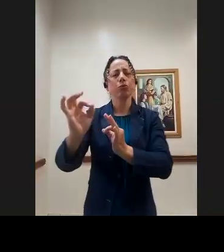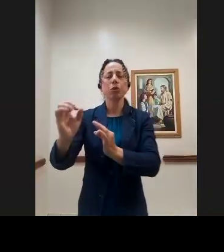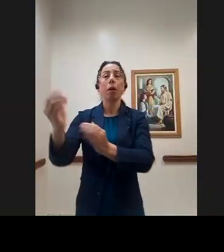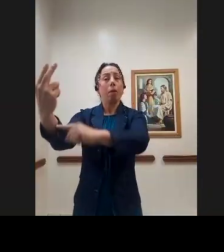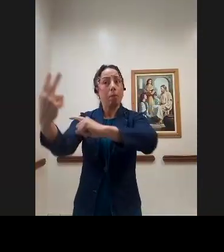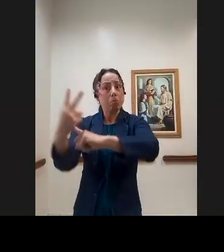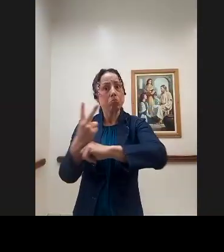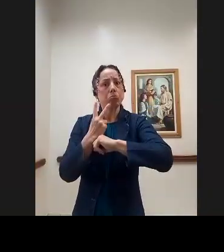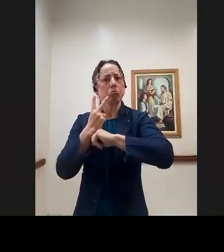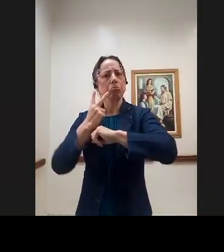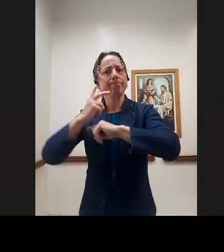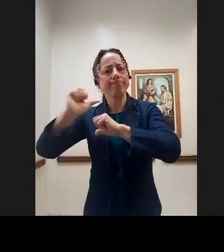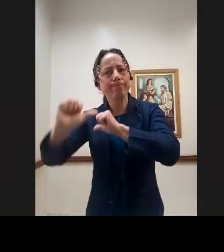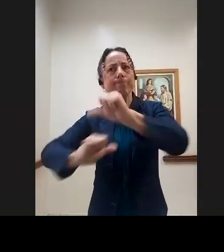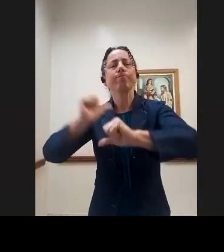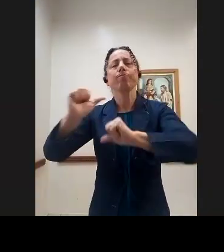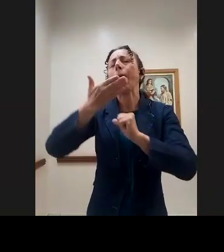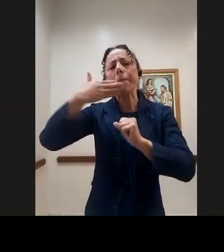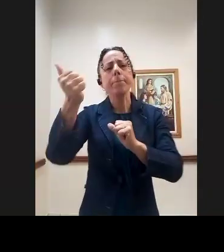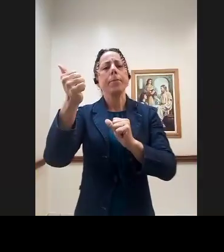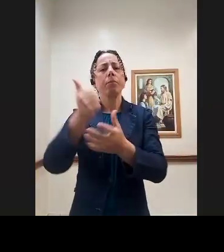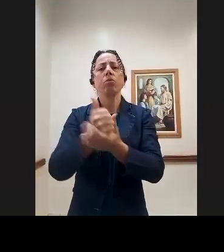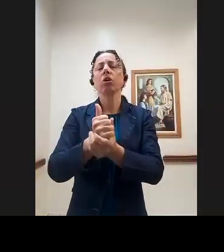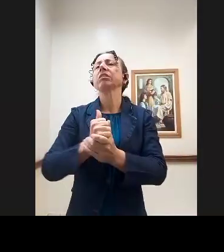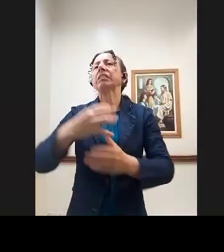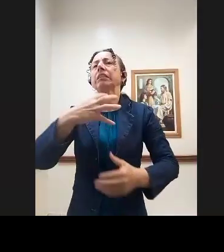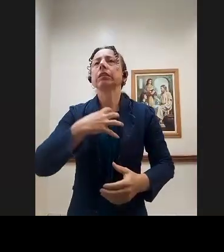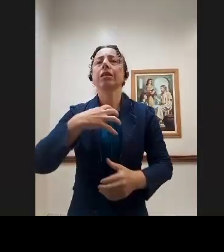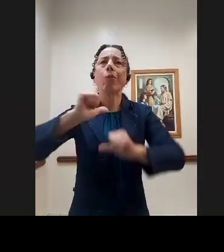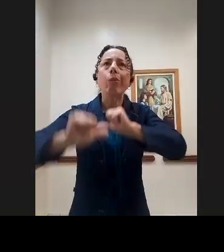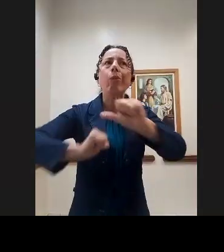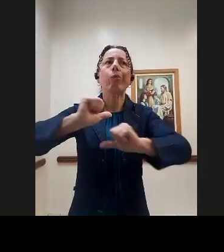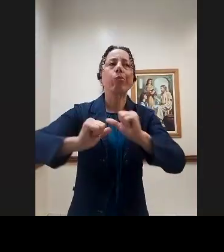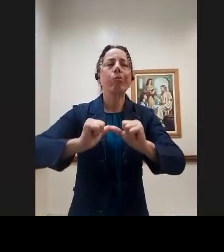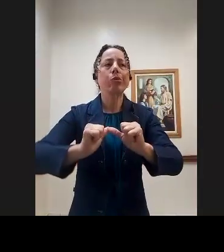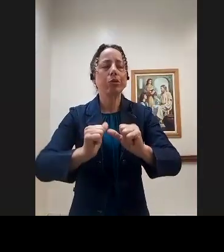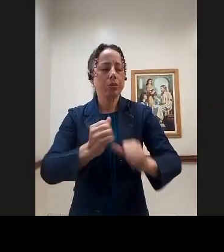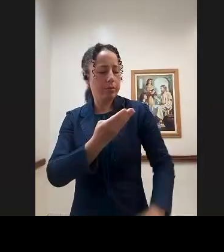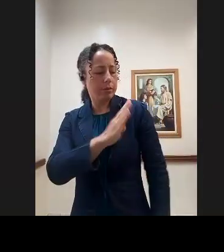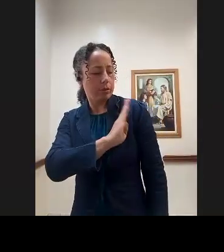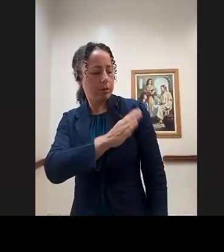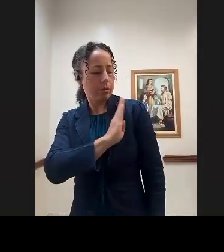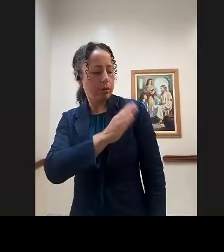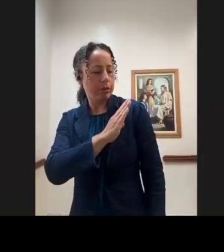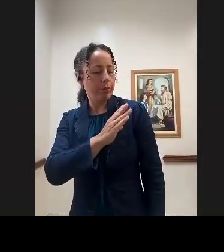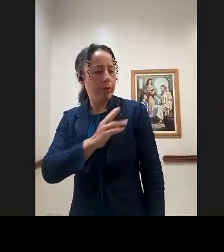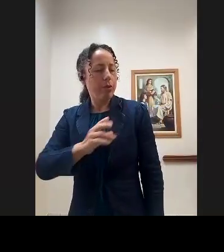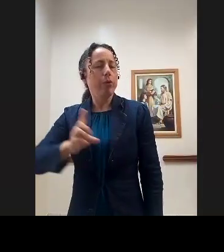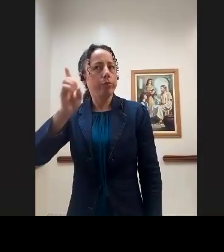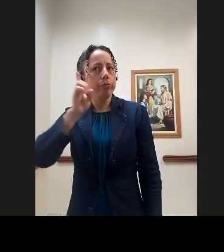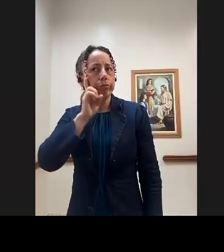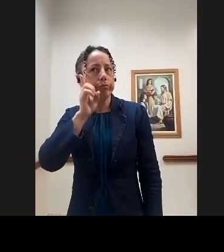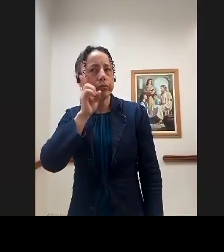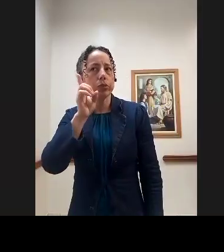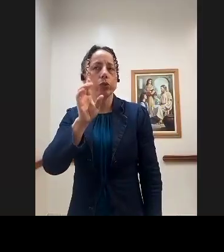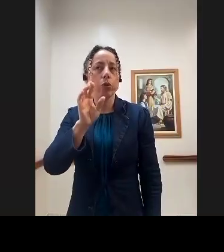posso me sentir melhor e sentir a mudança em meu coração, não só diariamente, mas constantemente. Eu sei